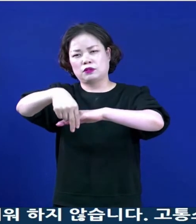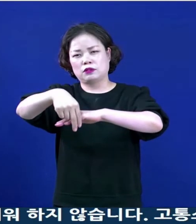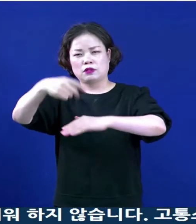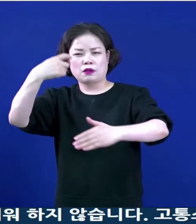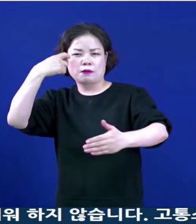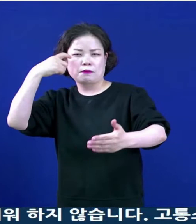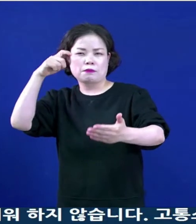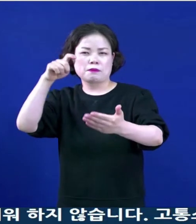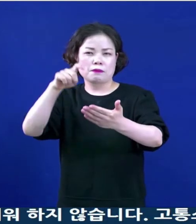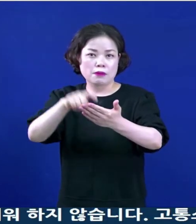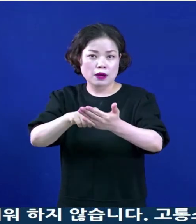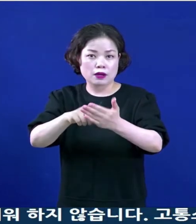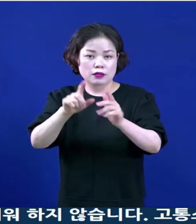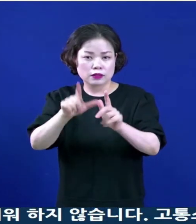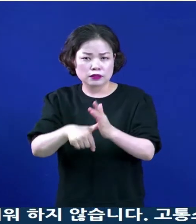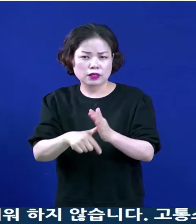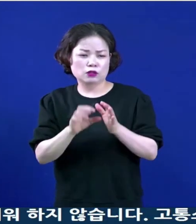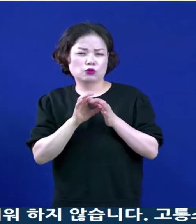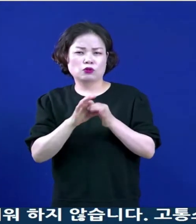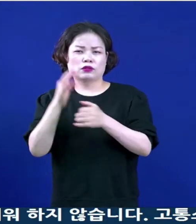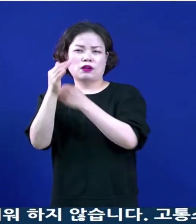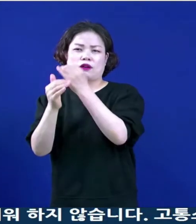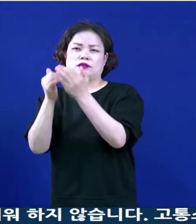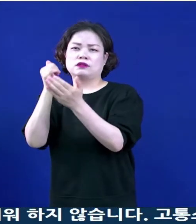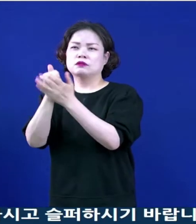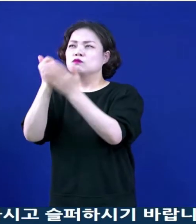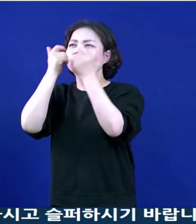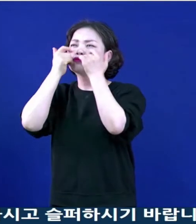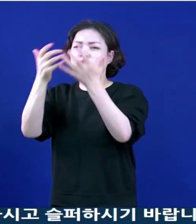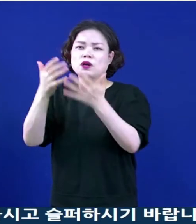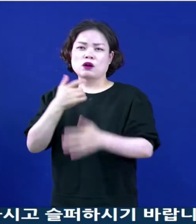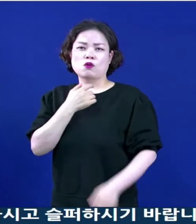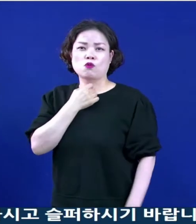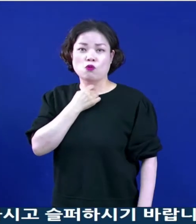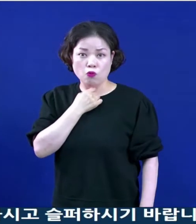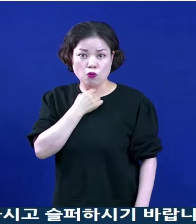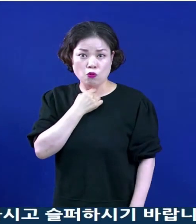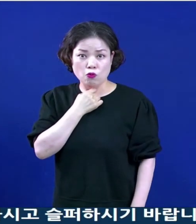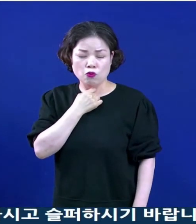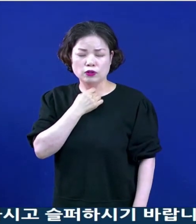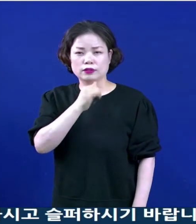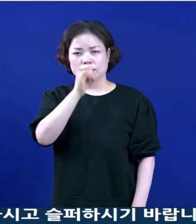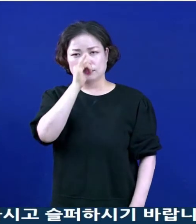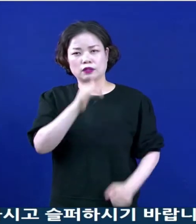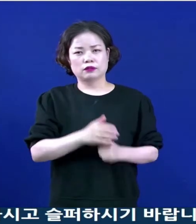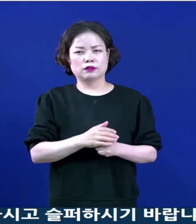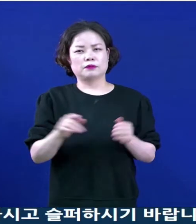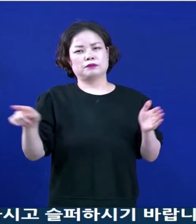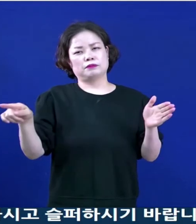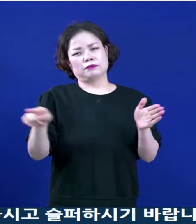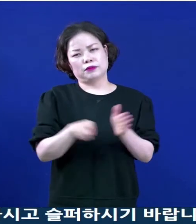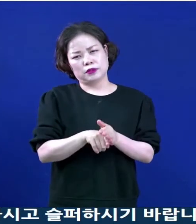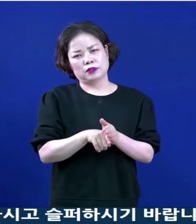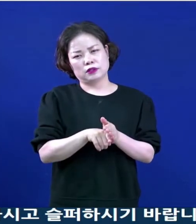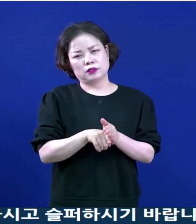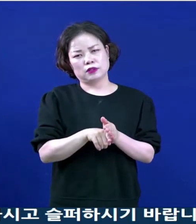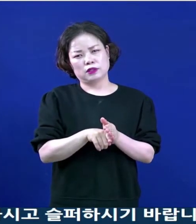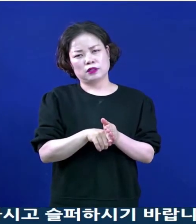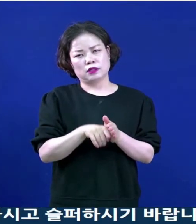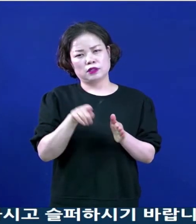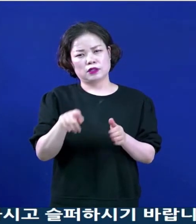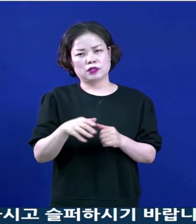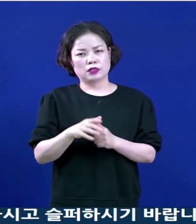발견하시기 바랍니다. 이 시간을 통해서 하나님께서 분명히 하시고자 하시는 일이 있다라고 하는 것을 믿으시고